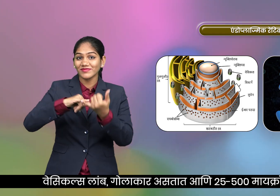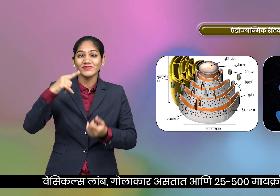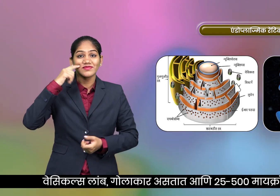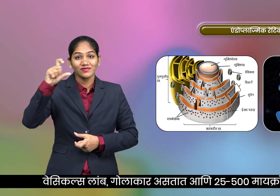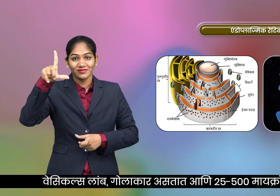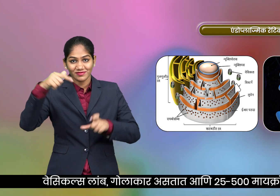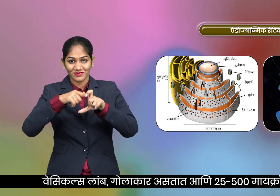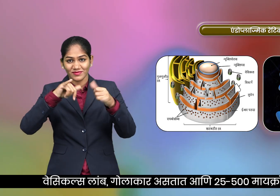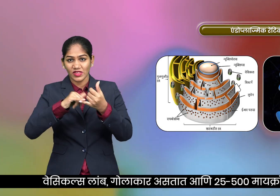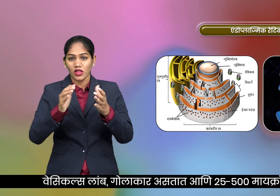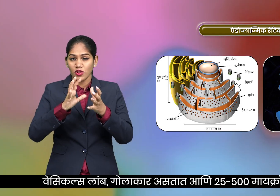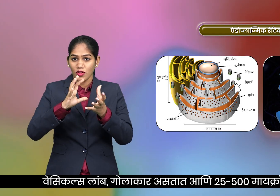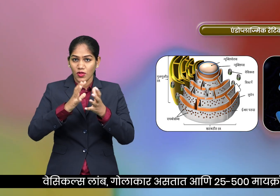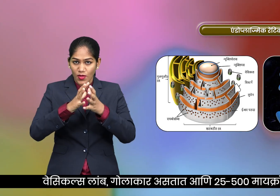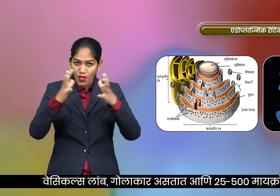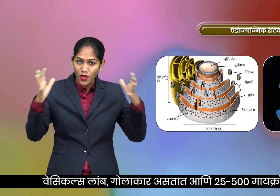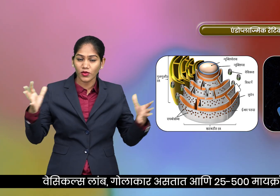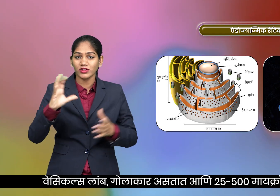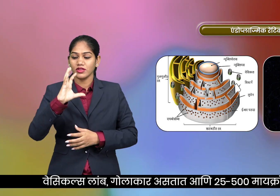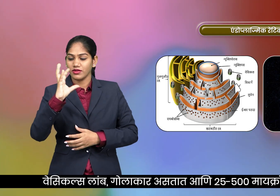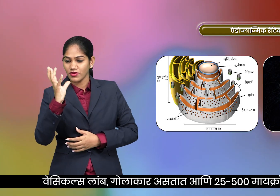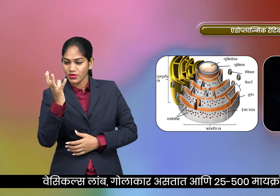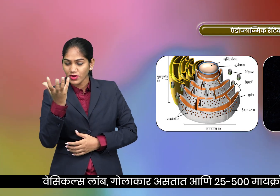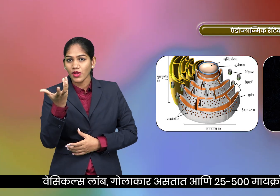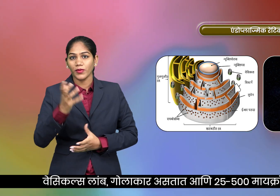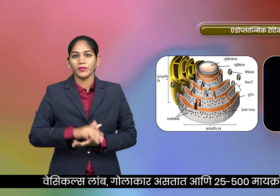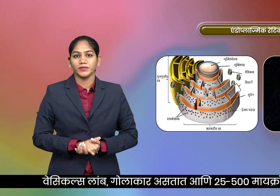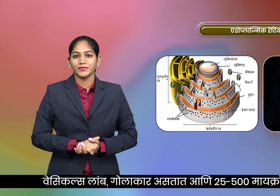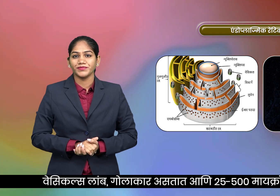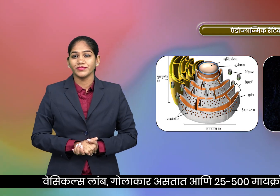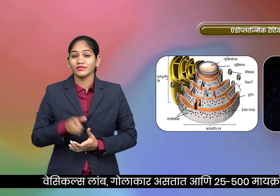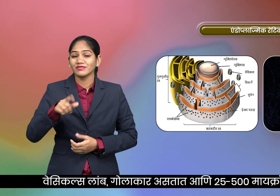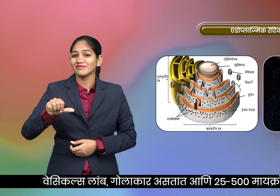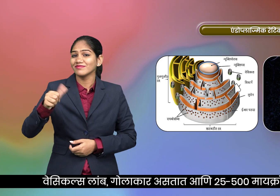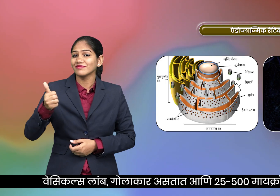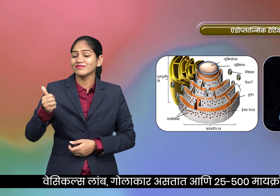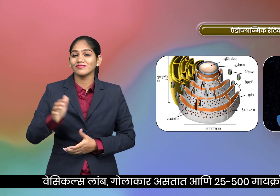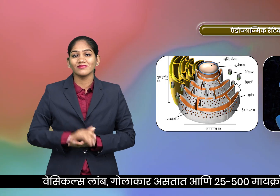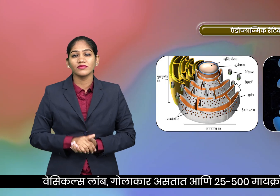वेस्किल्स लांब गोलाकार असतात आणि 25 ते 500 मायक्रॉन पर्यंत